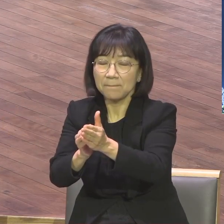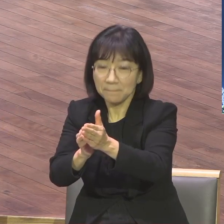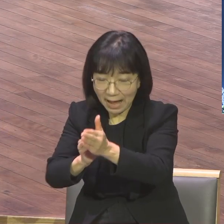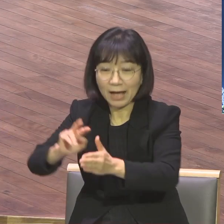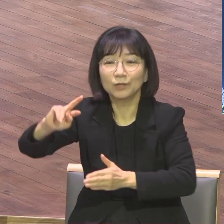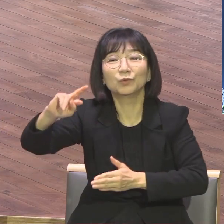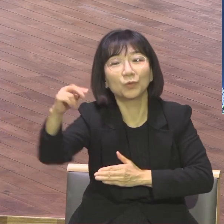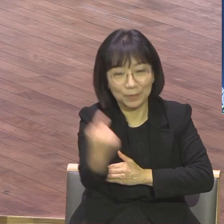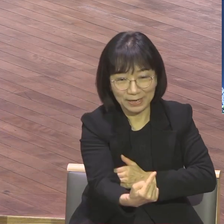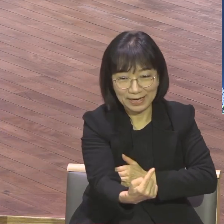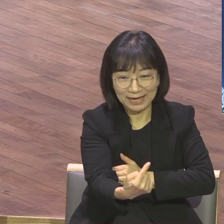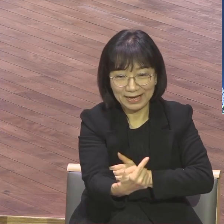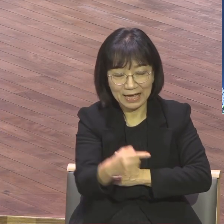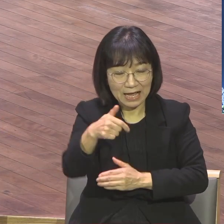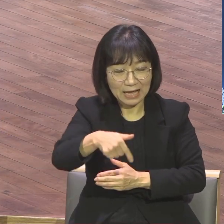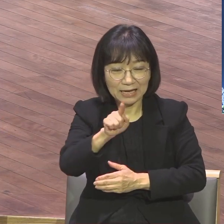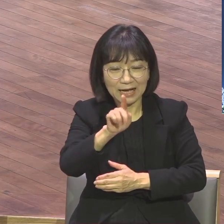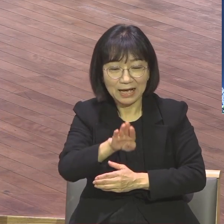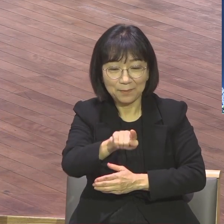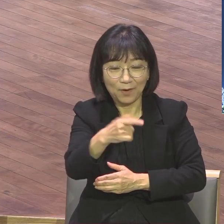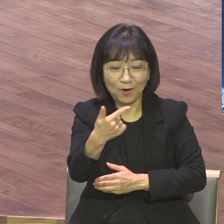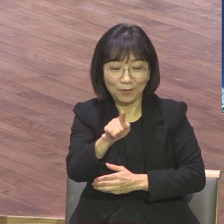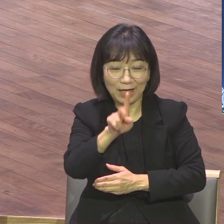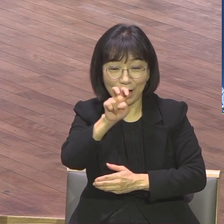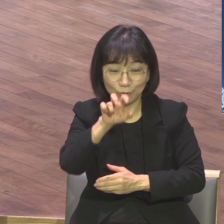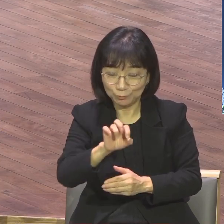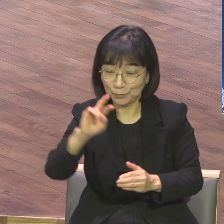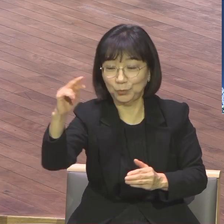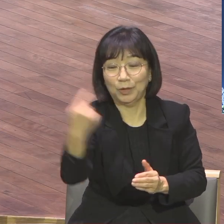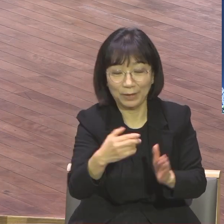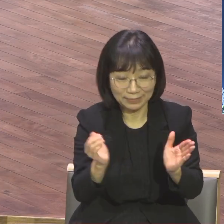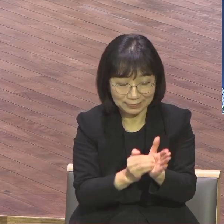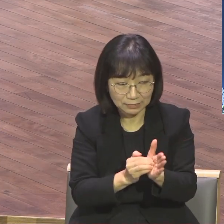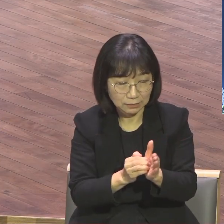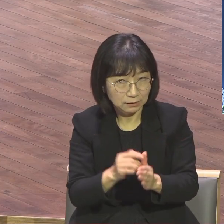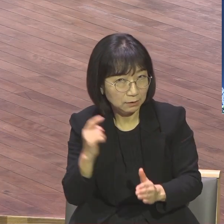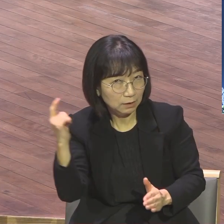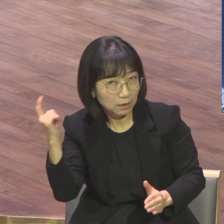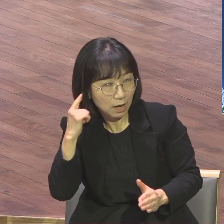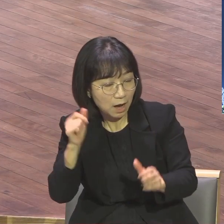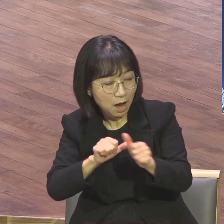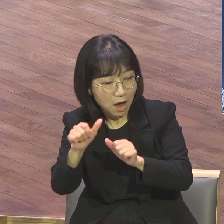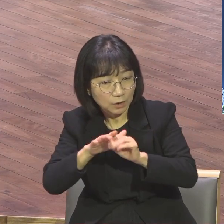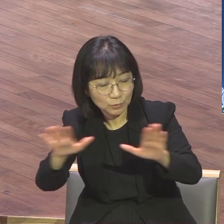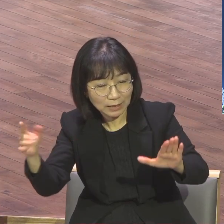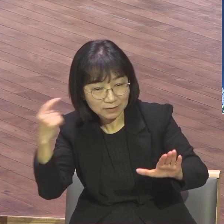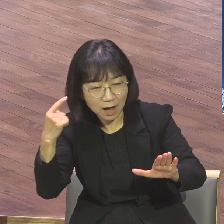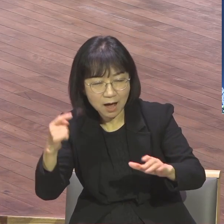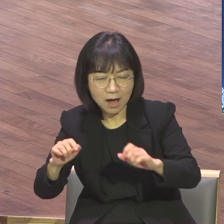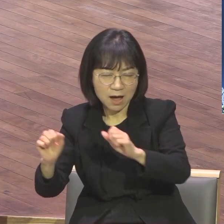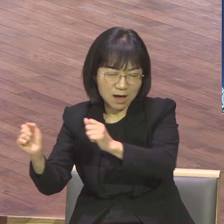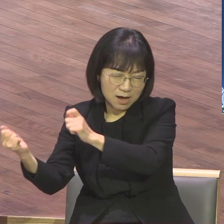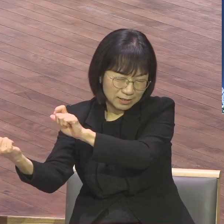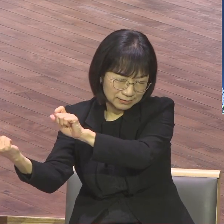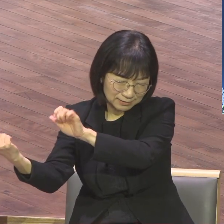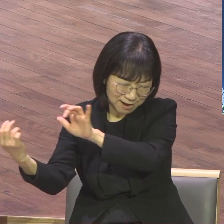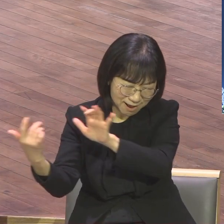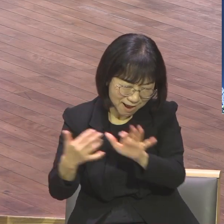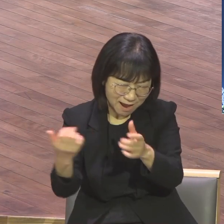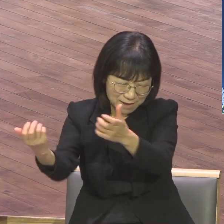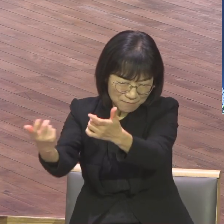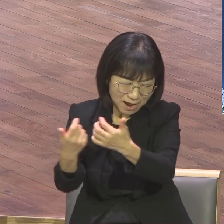소문이 사람들에게 퍼져가지고 수많은 사람들이 발 디딜 틈이 없이 지금 예수님께 그렇게